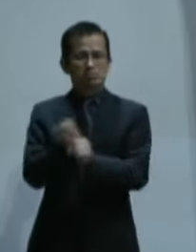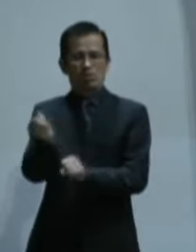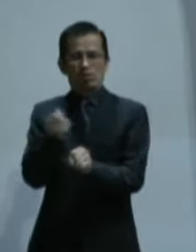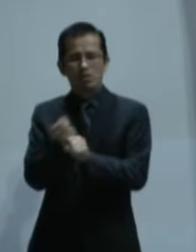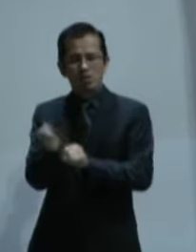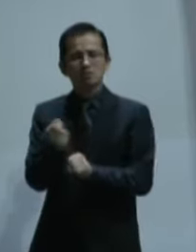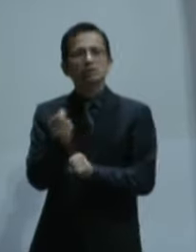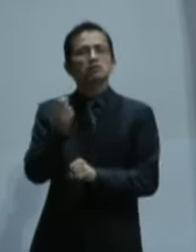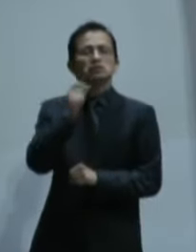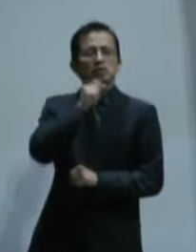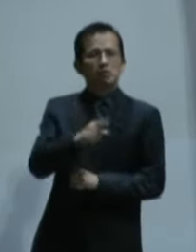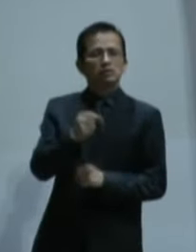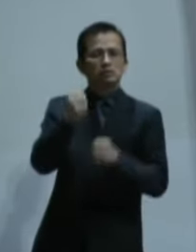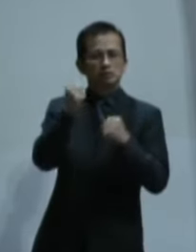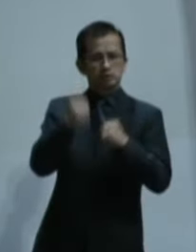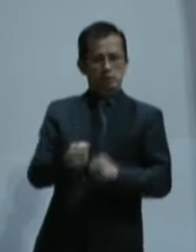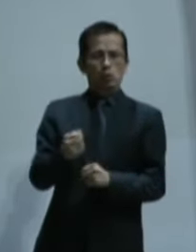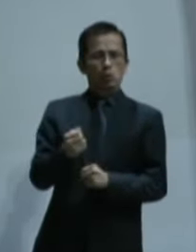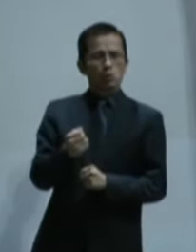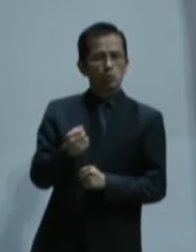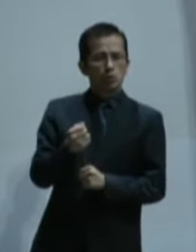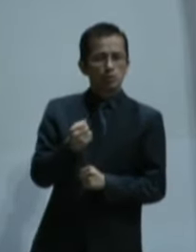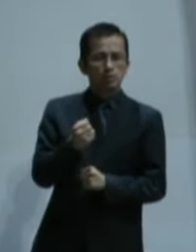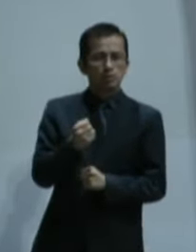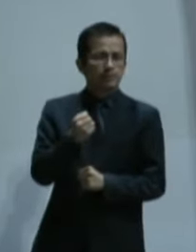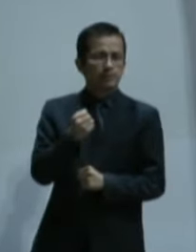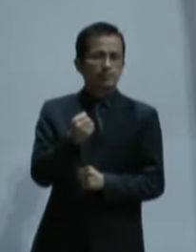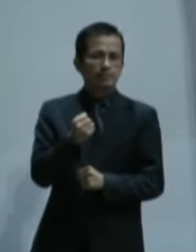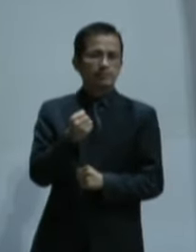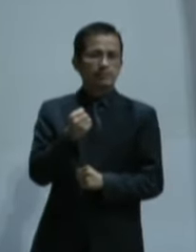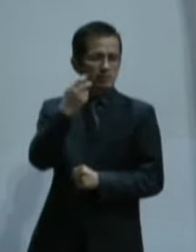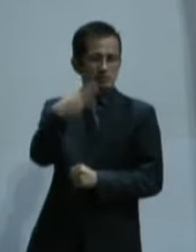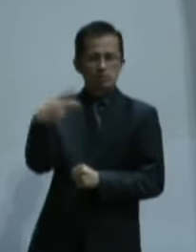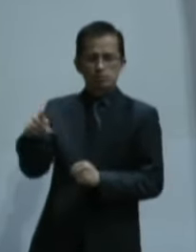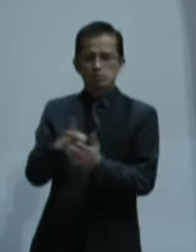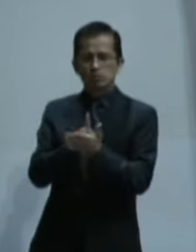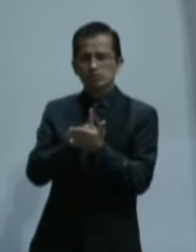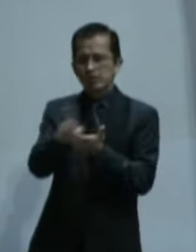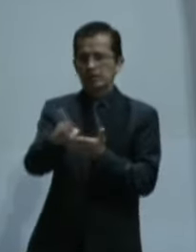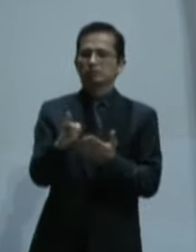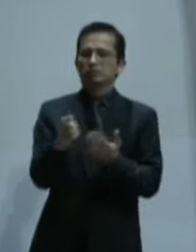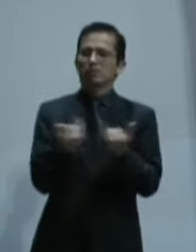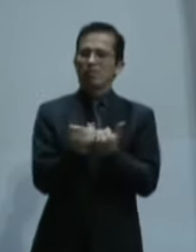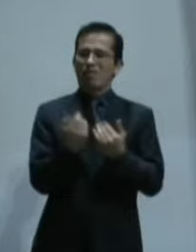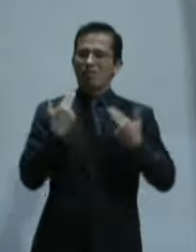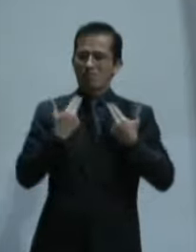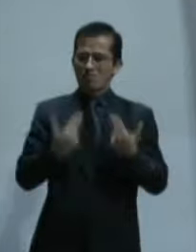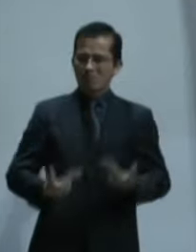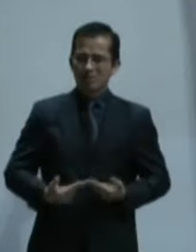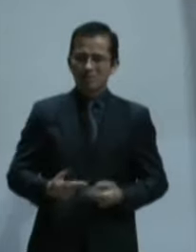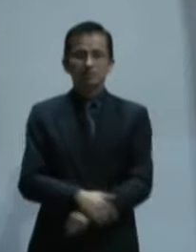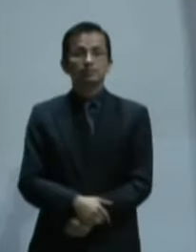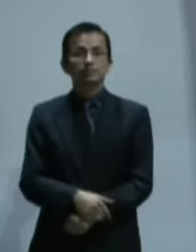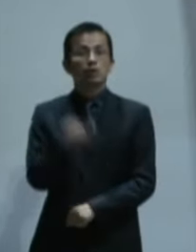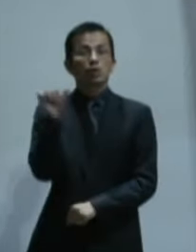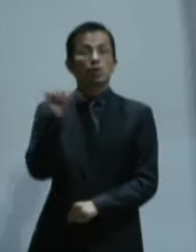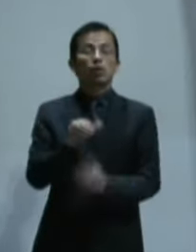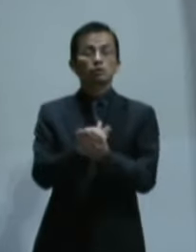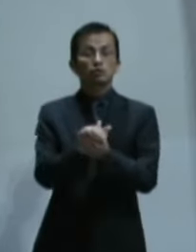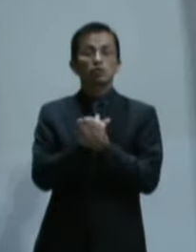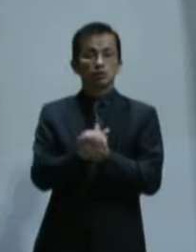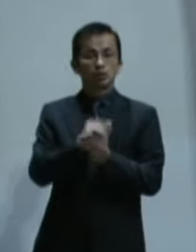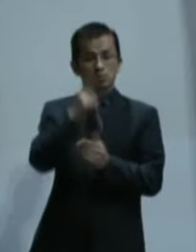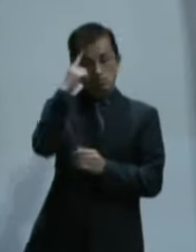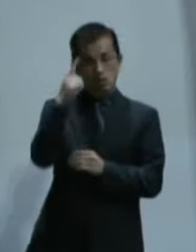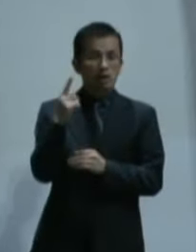Gar garanticemos nuestros nuestros derechos Como seres humanos y ciudadanos el sorteo del día de hoy es